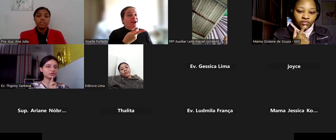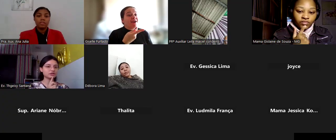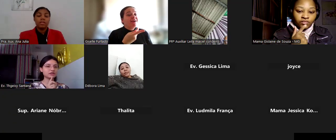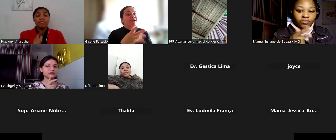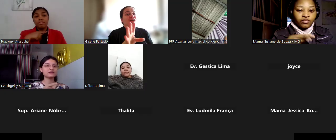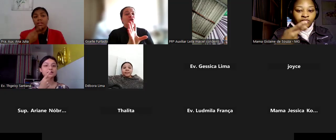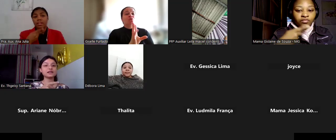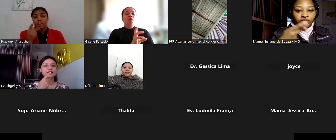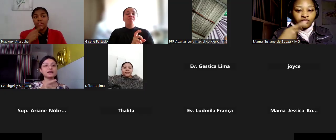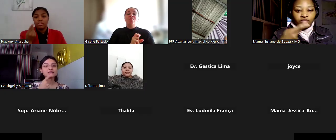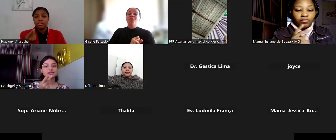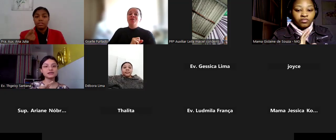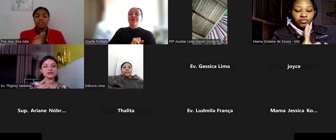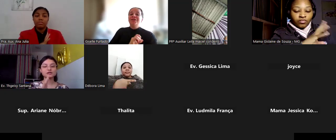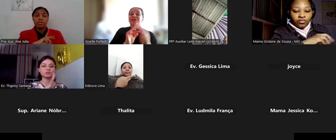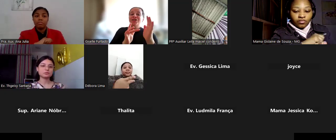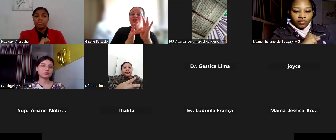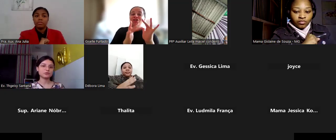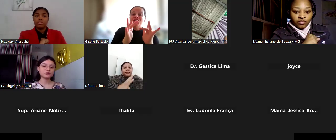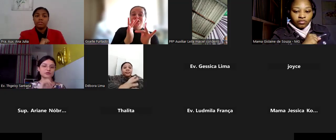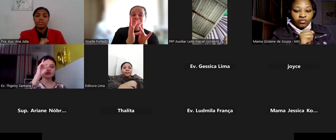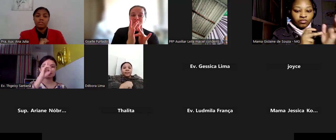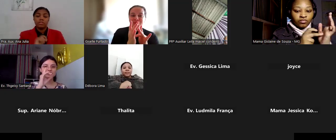falar do amor de Jesus.